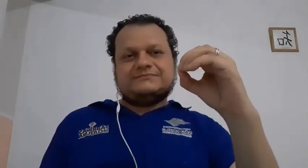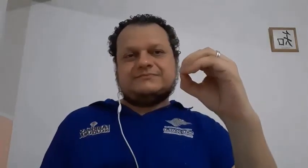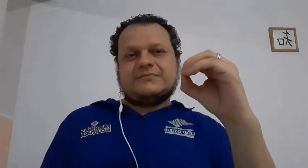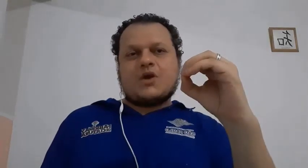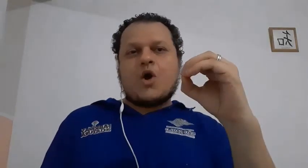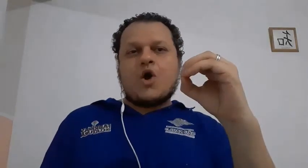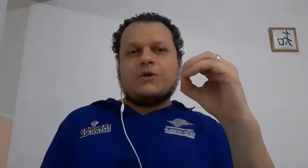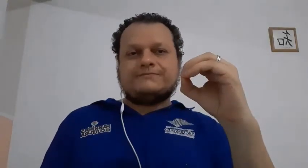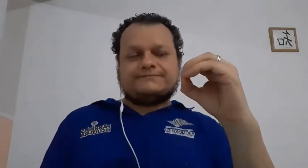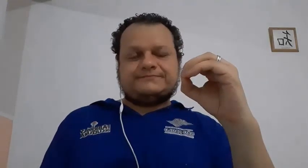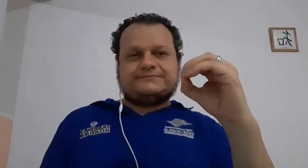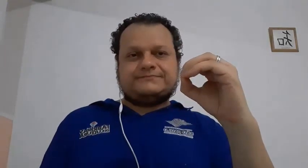O.